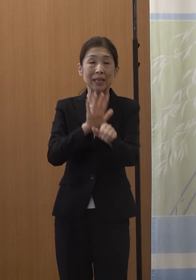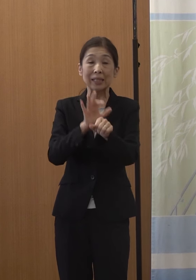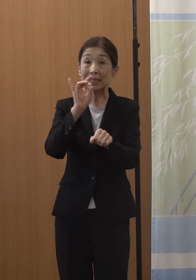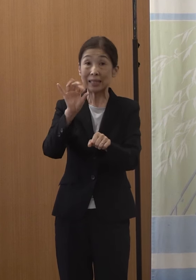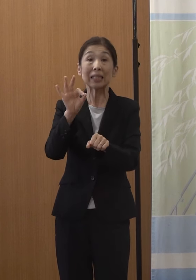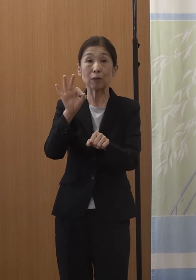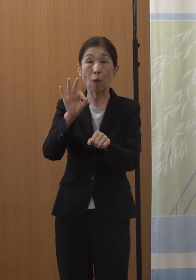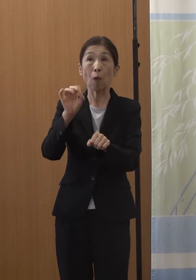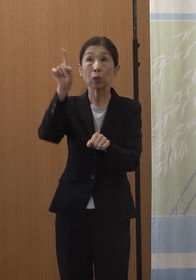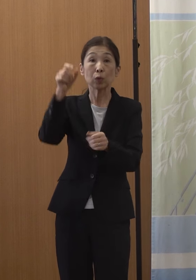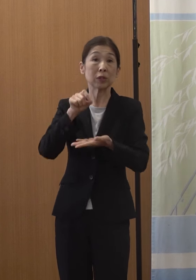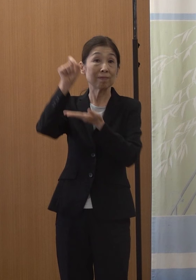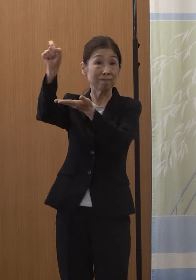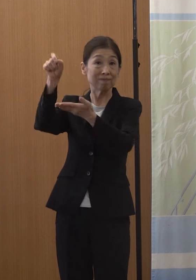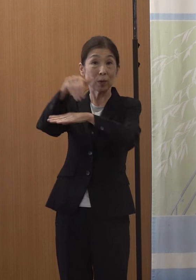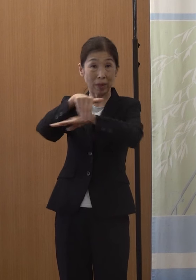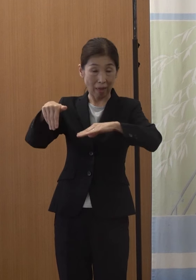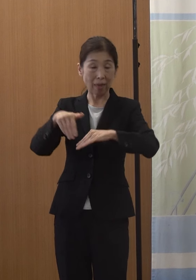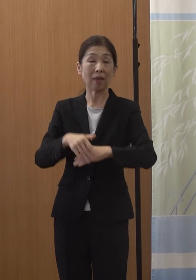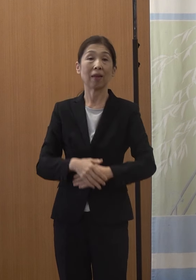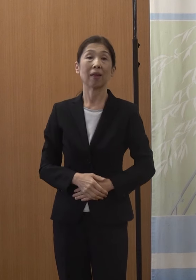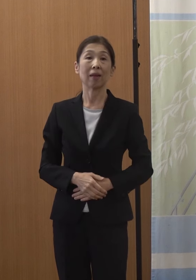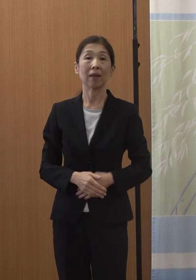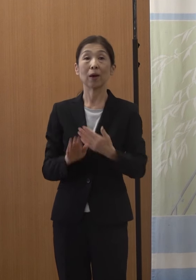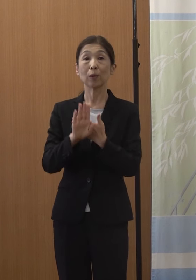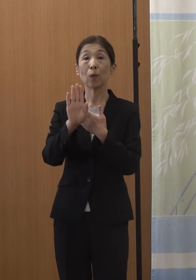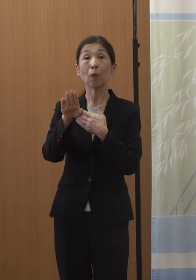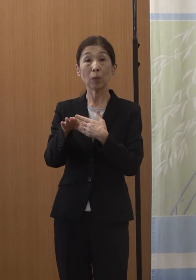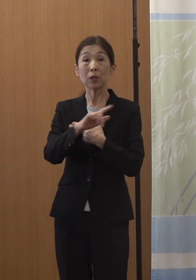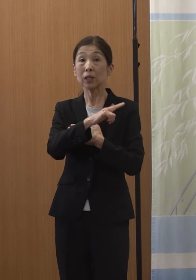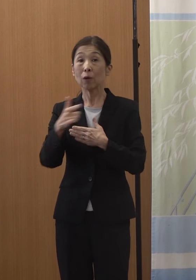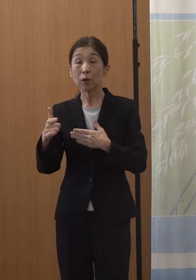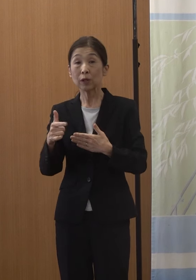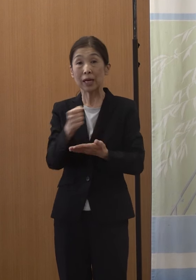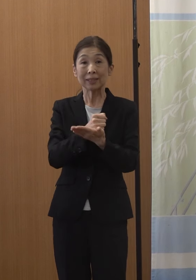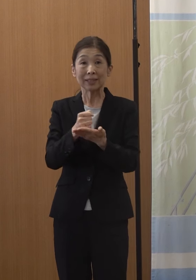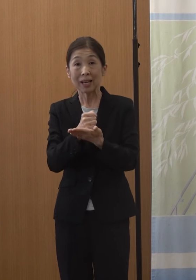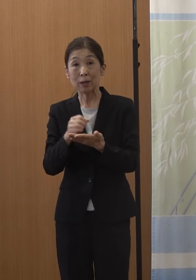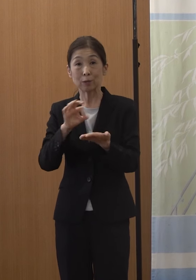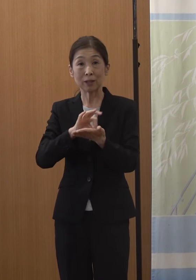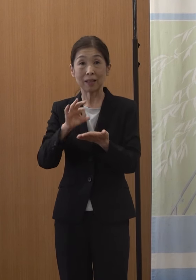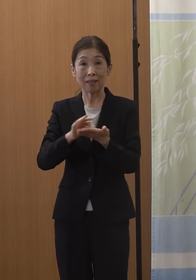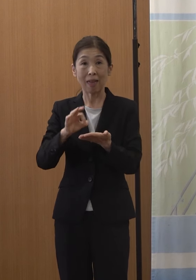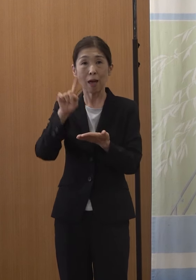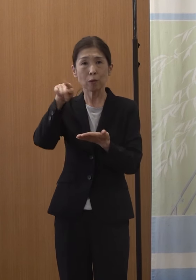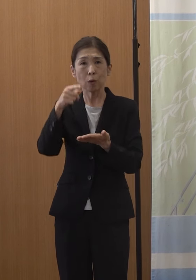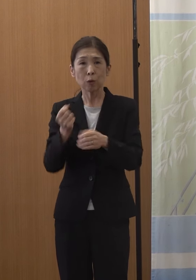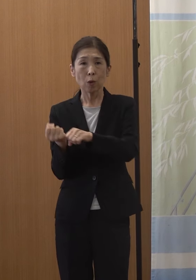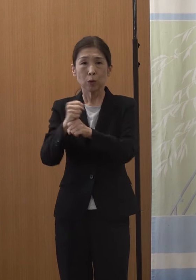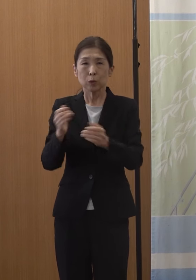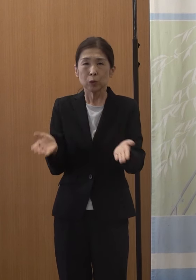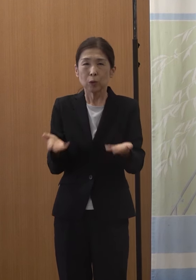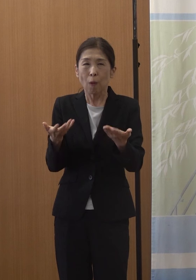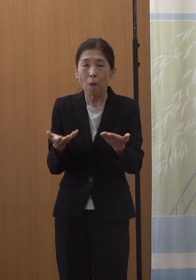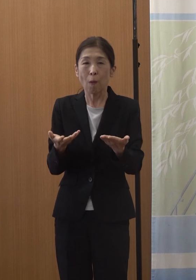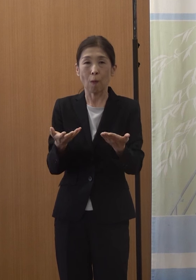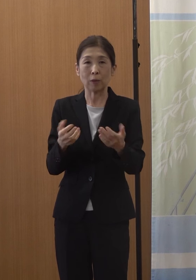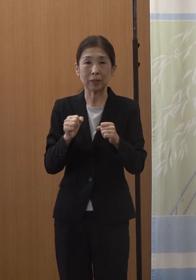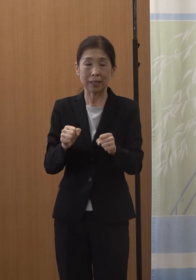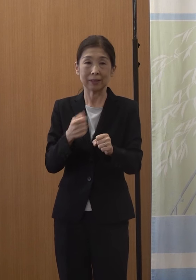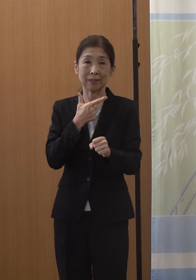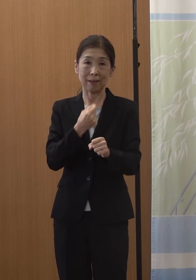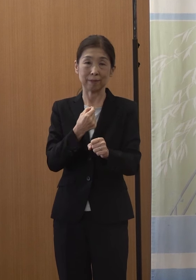けする予定としております。今後もさまざまな機会を通して能登の復興を支援する機運の醸成を図っ